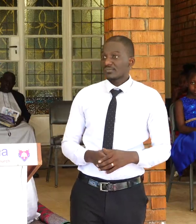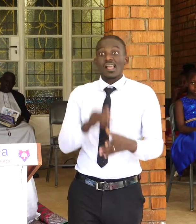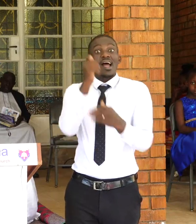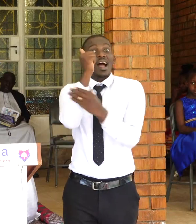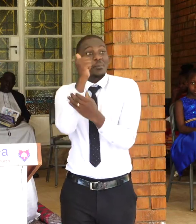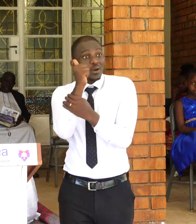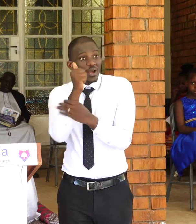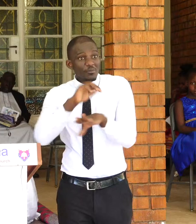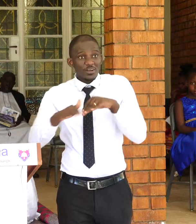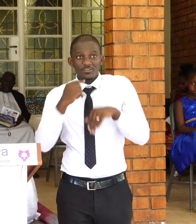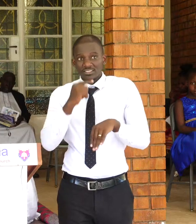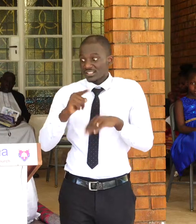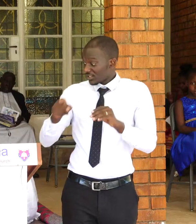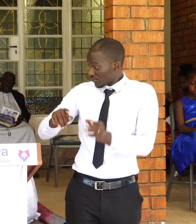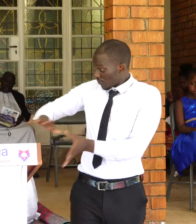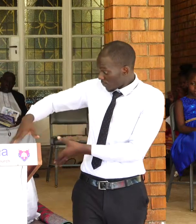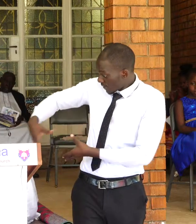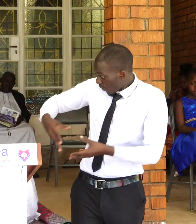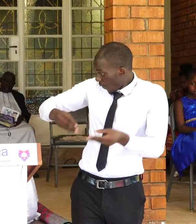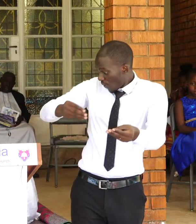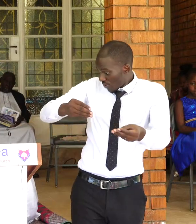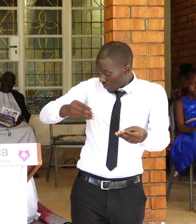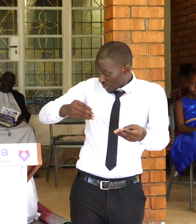Ibulayimu tagamba bano tugende tusaddaake